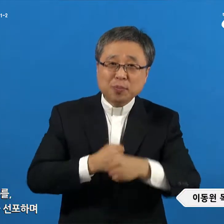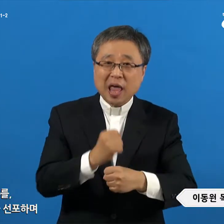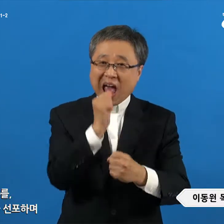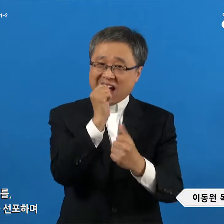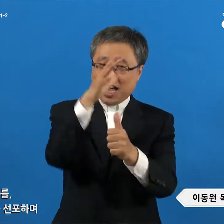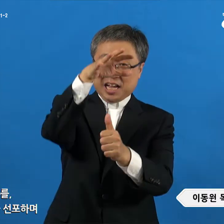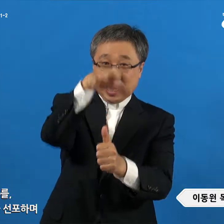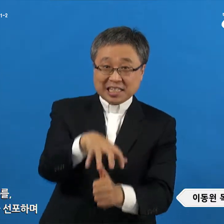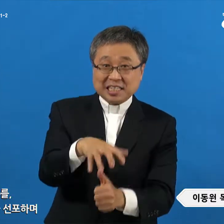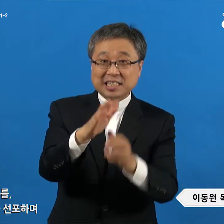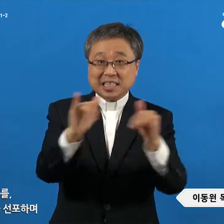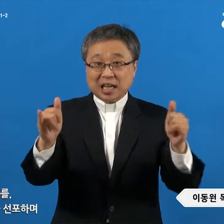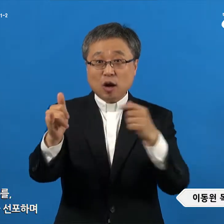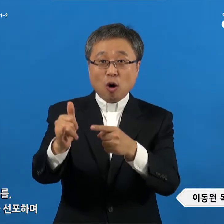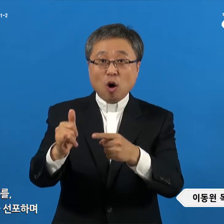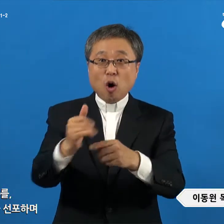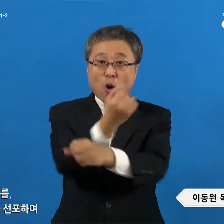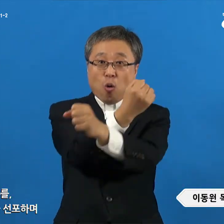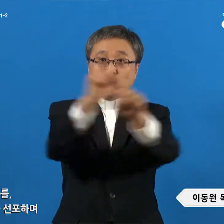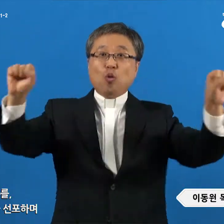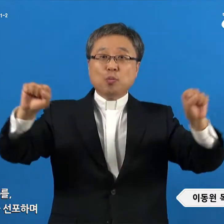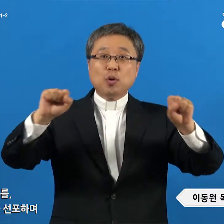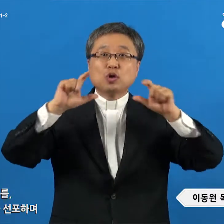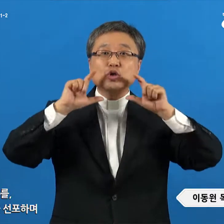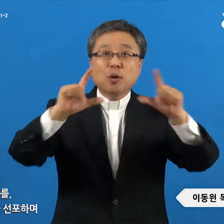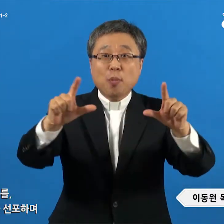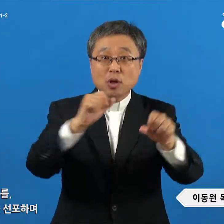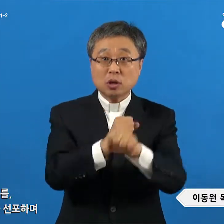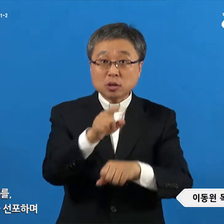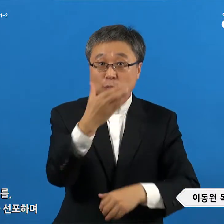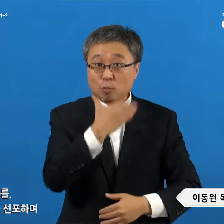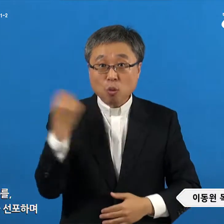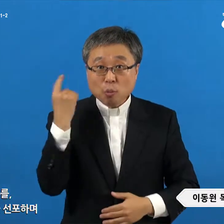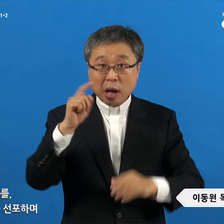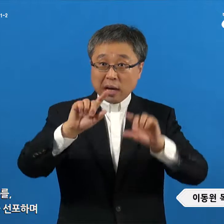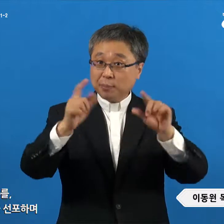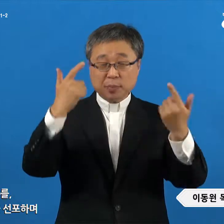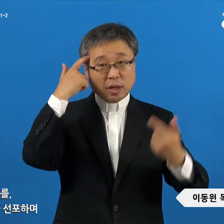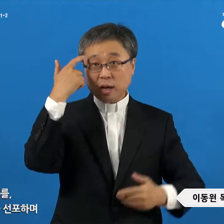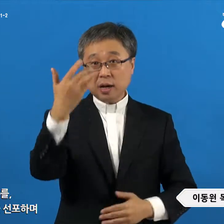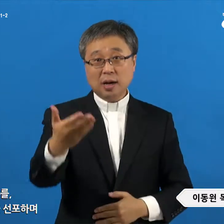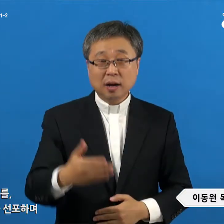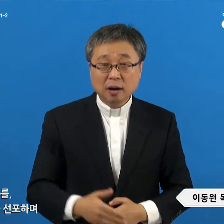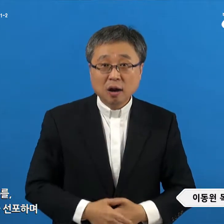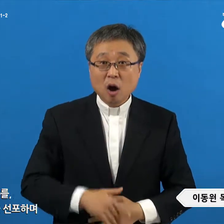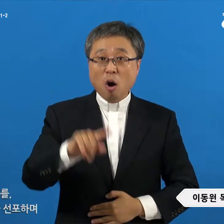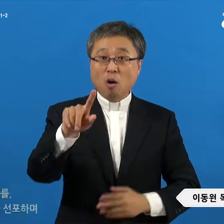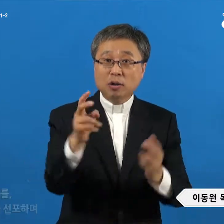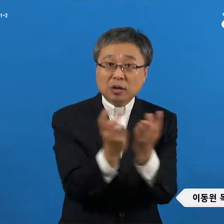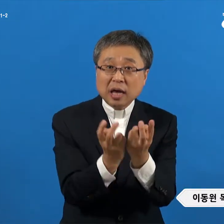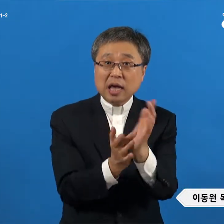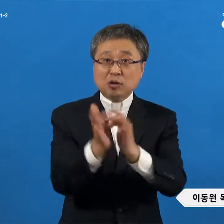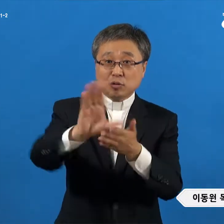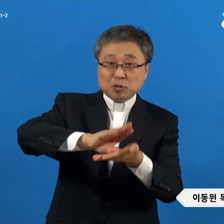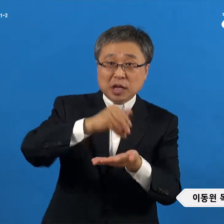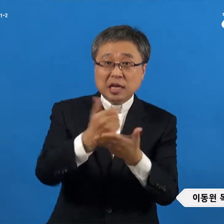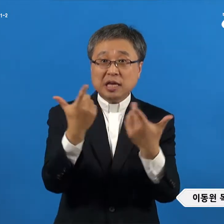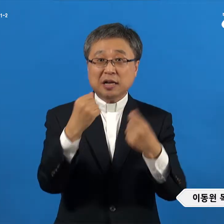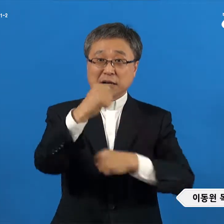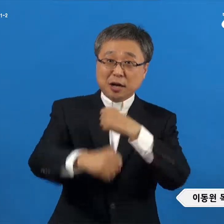자에게 무엇을? 노임을 선포하고. 이것이 복음이 아닙니까? 어떻게 예수께서 이런 자유를, 이런 노임을,